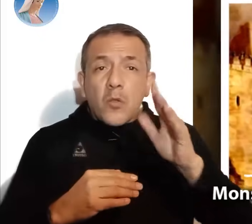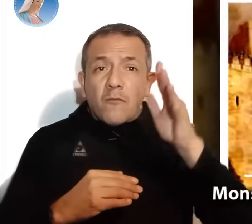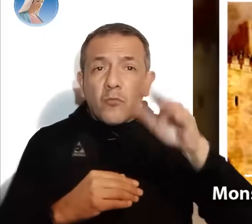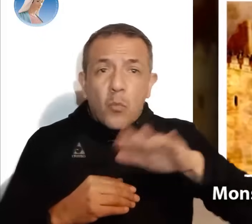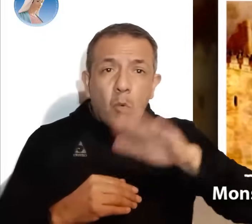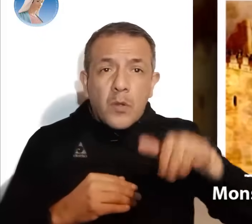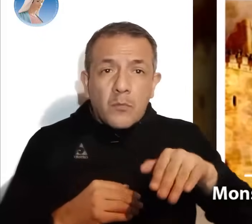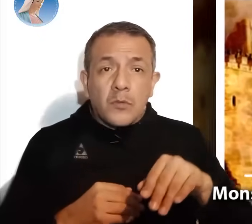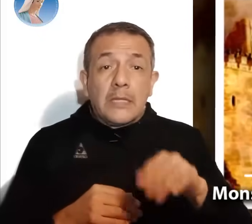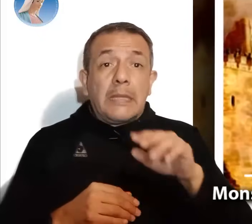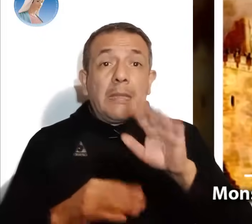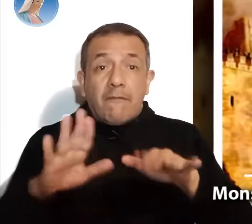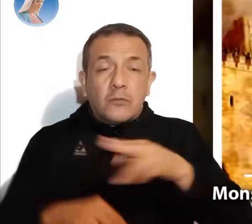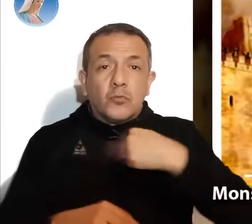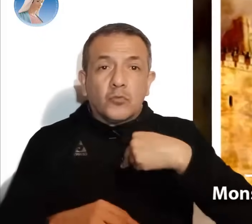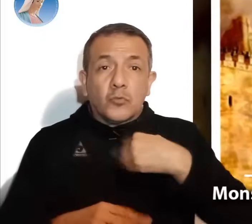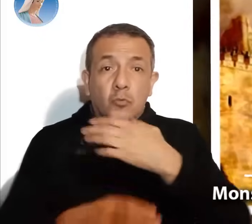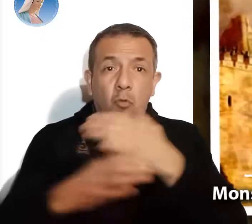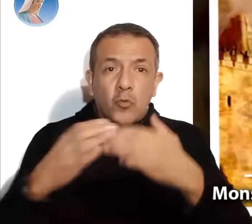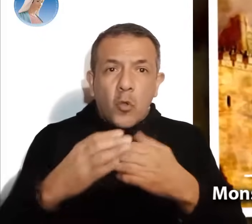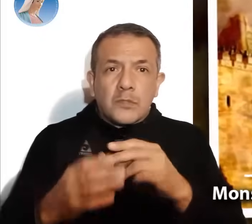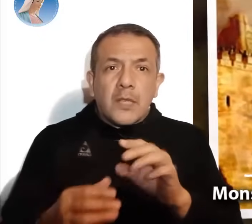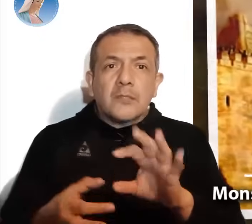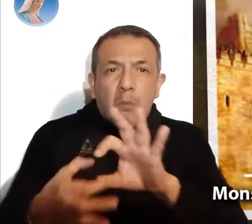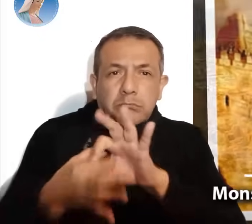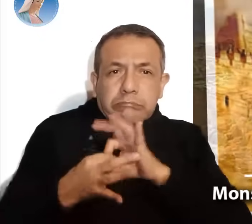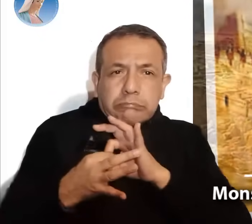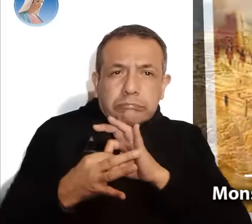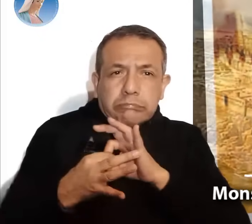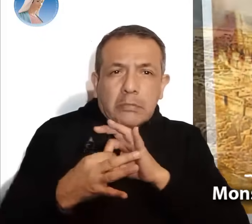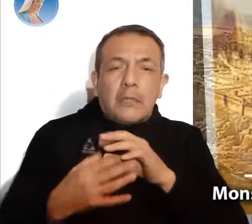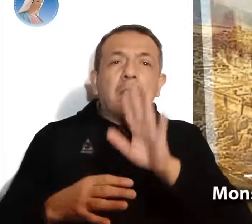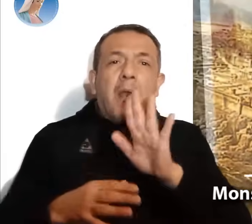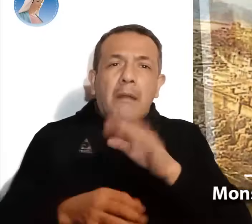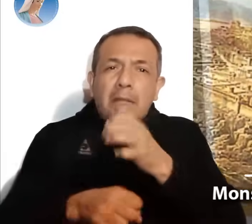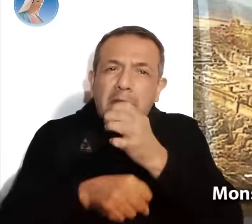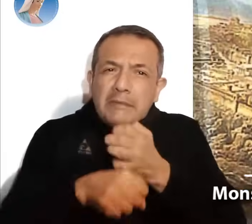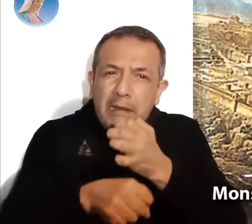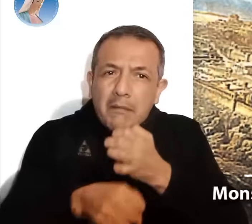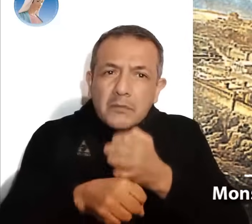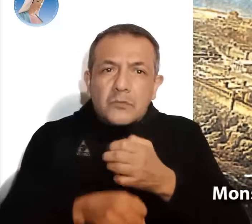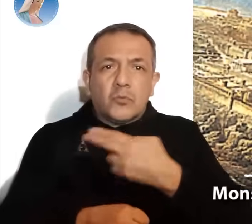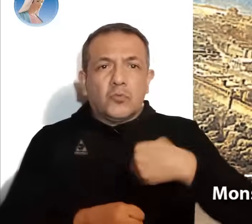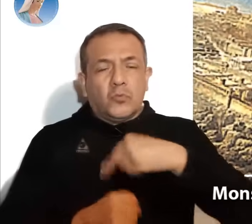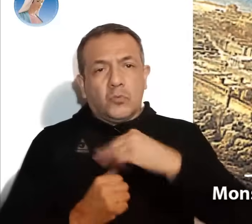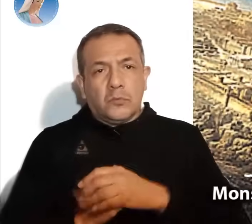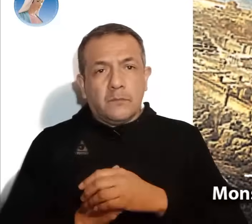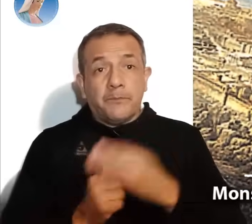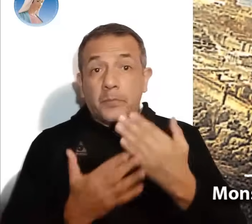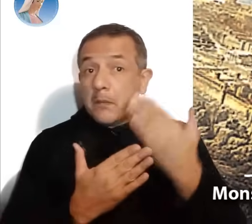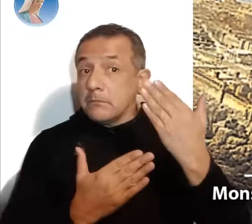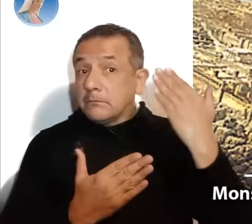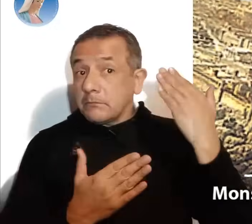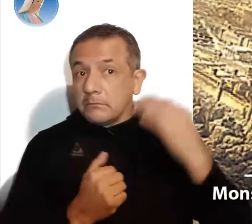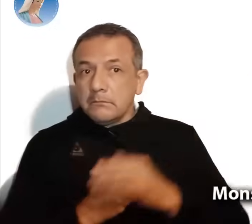como si nunca las fuéramos a dejar. Nos esclavizan y nos condicionan. En días